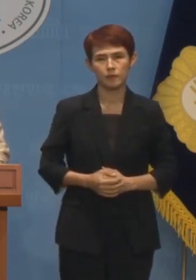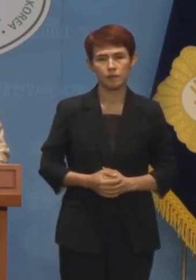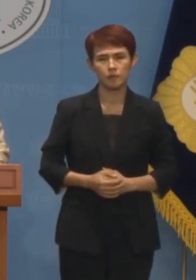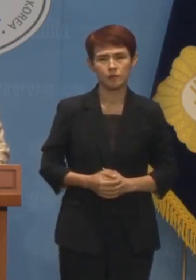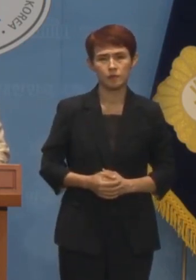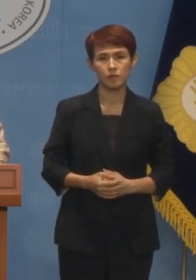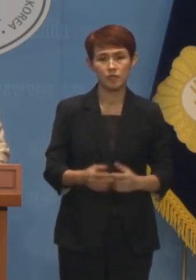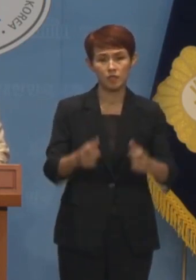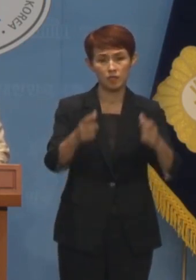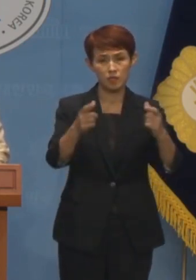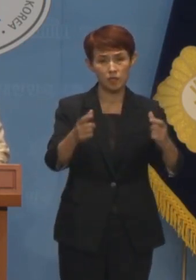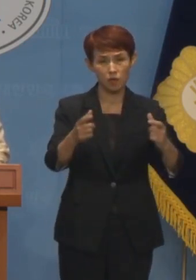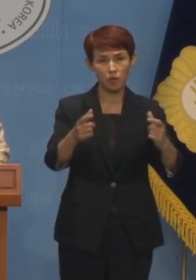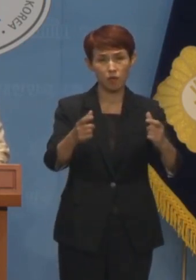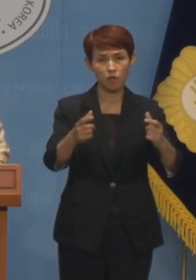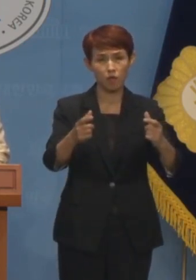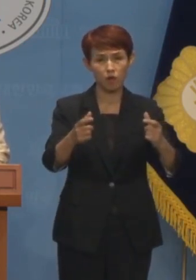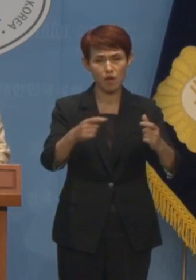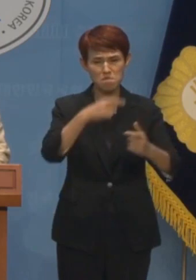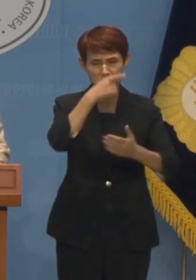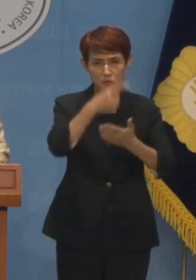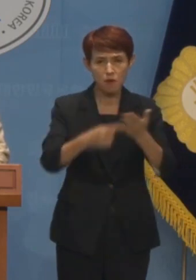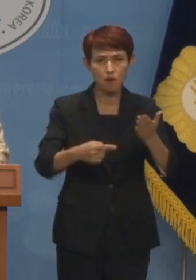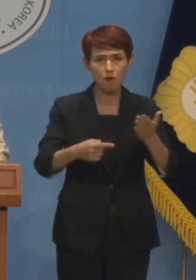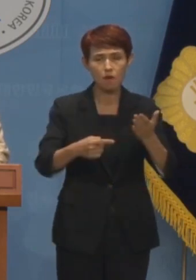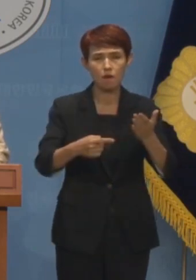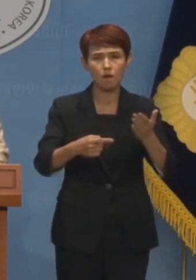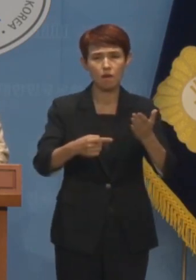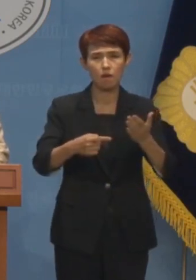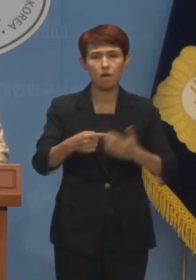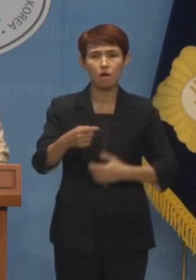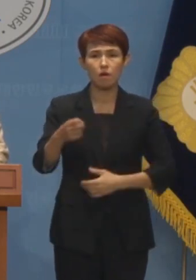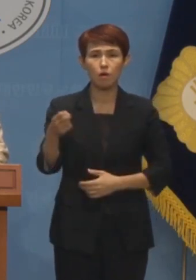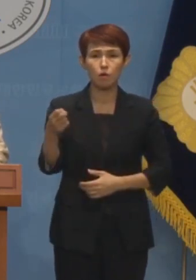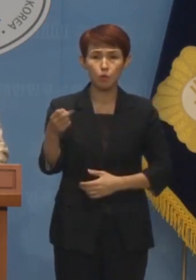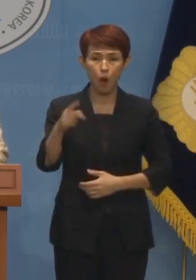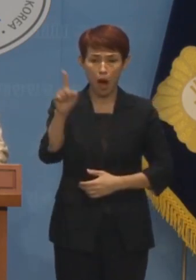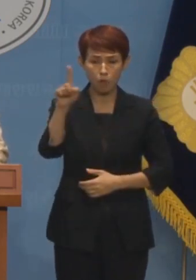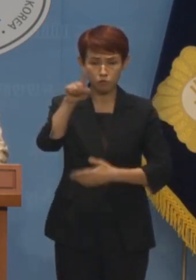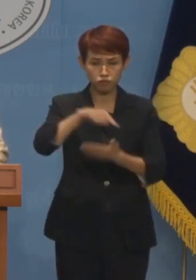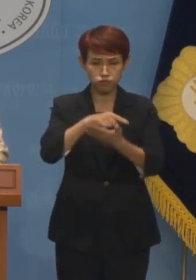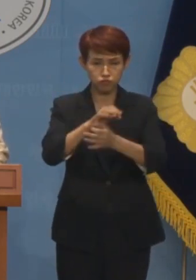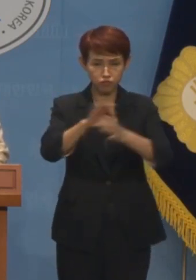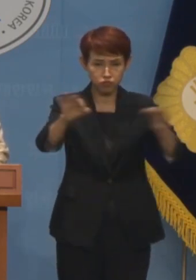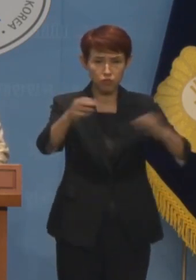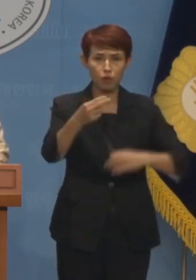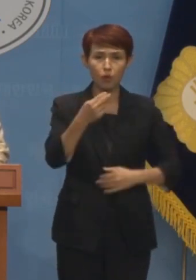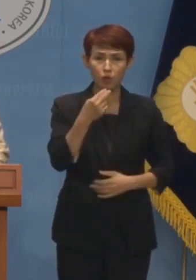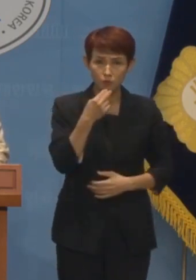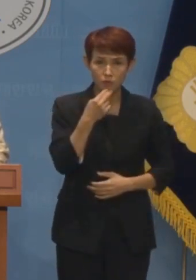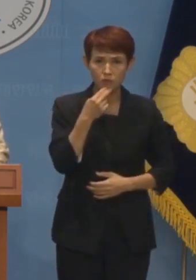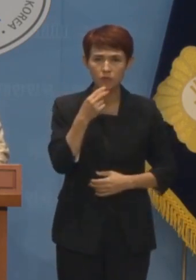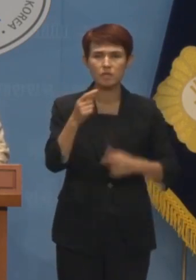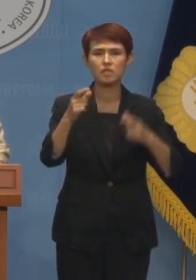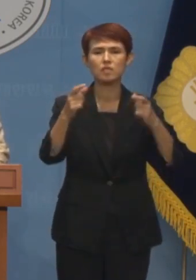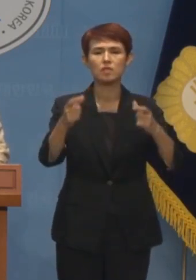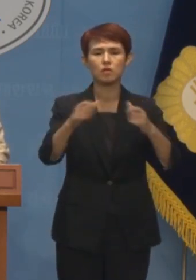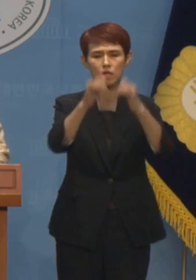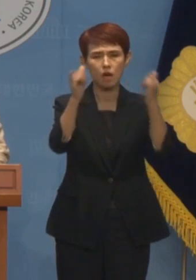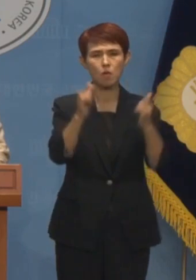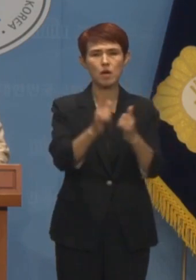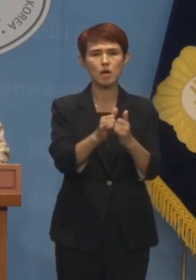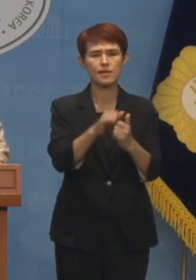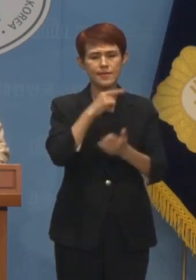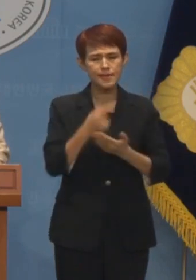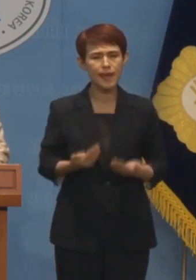지역사회가 입고 있는 피해와 수자원 이용에 상응하는 보상 없이 지역사회의 일방적